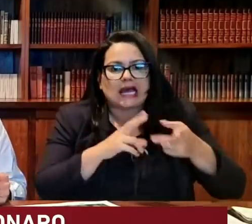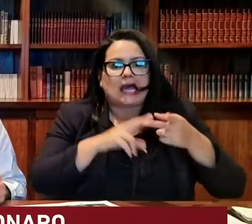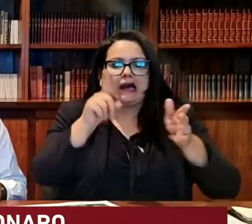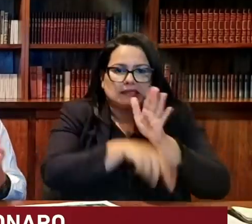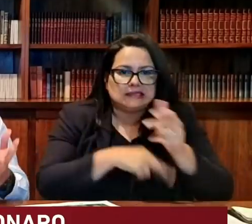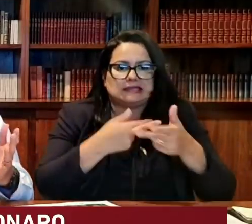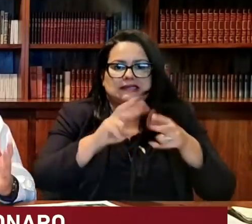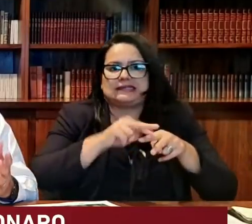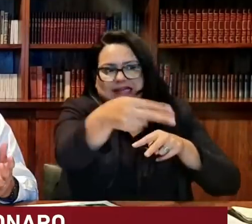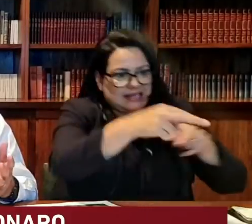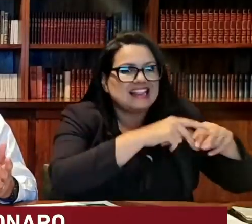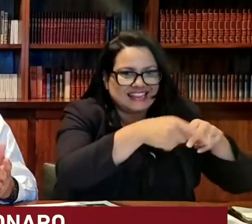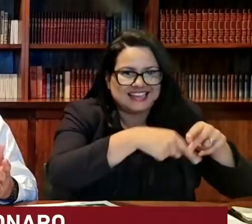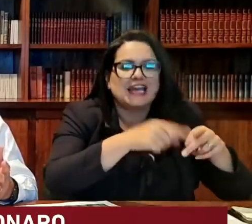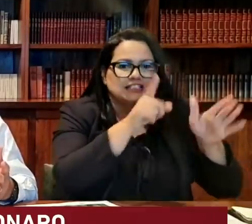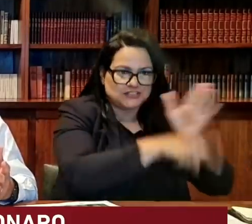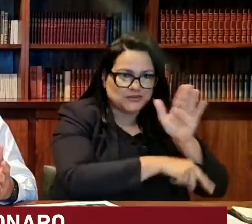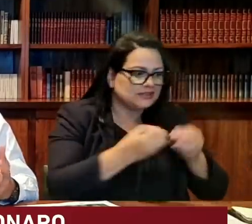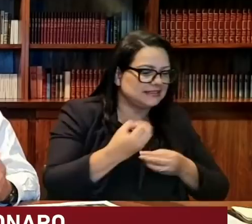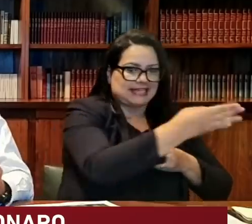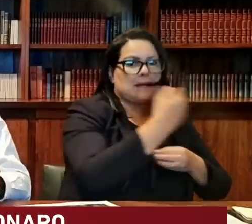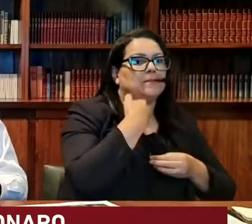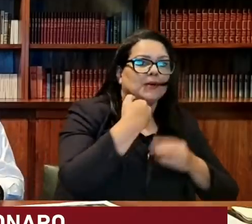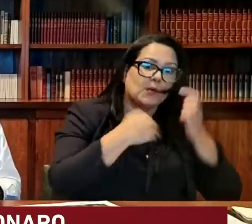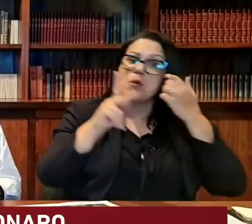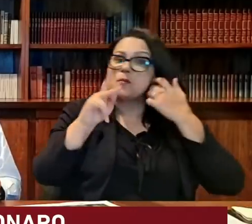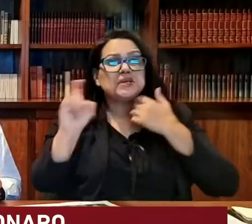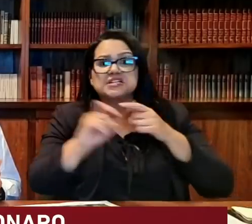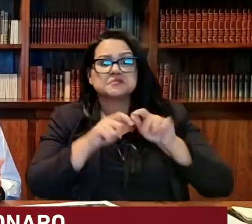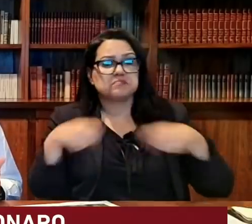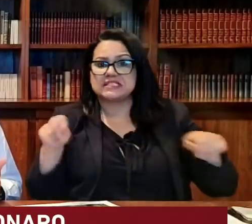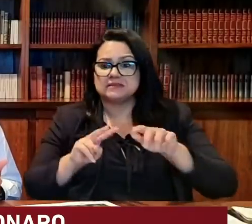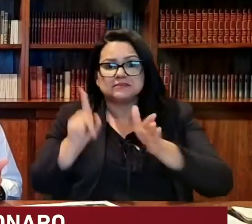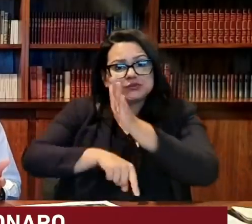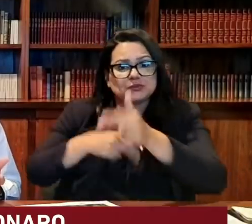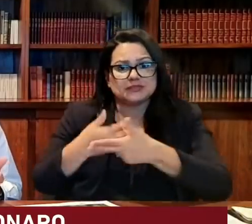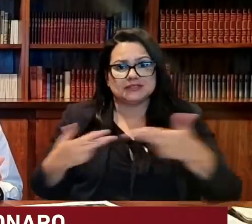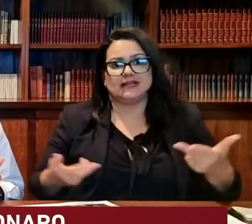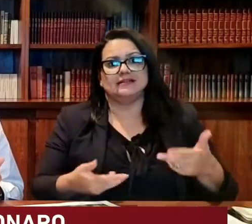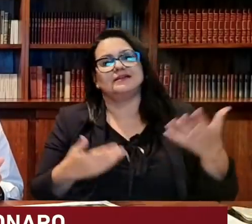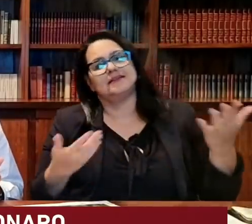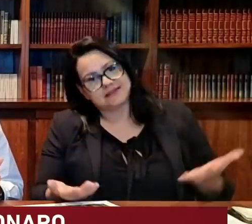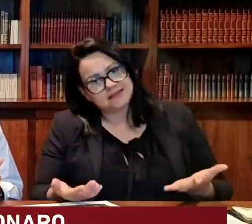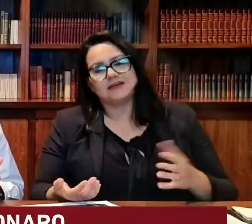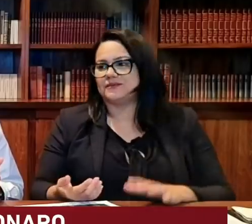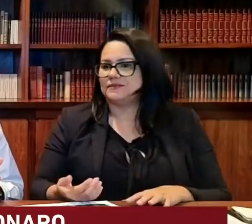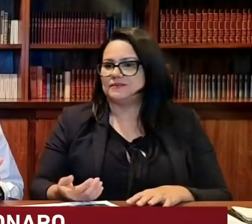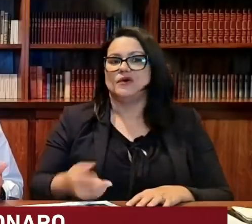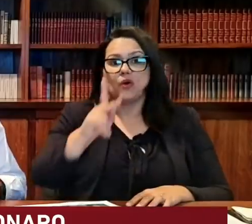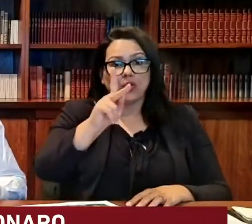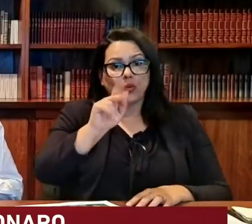que foi implementado no nosso governo, né, tirou dos banqueiros R$20 bilhões. É isso mesmo? É